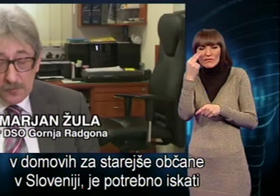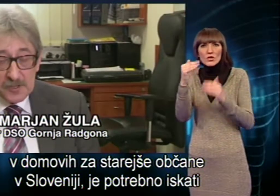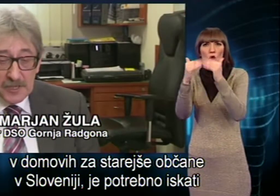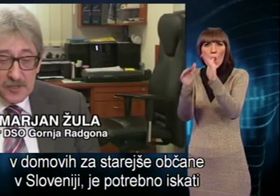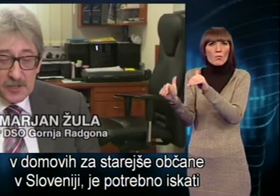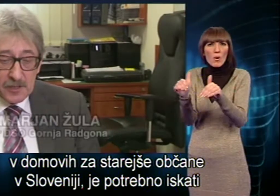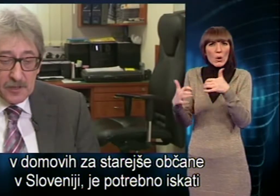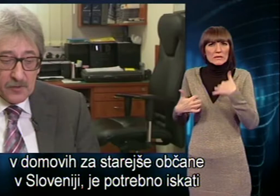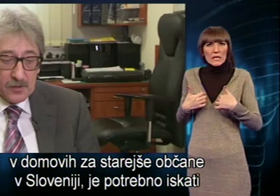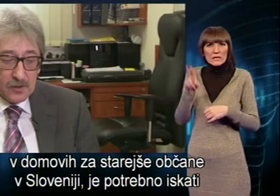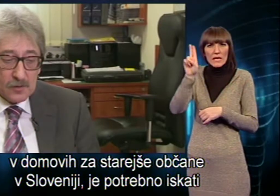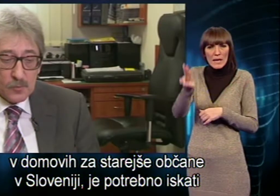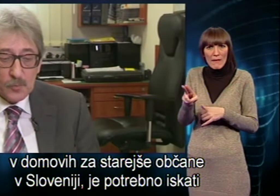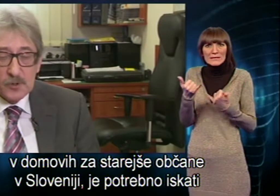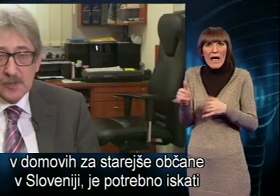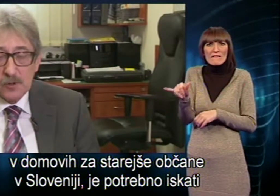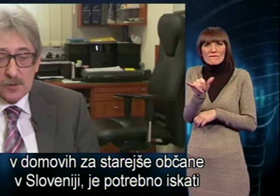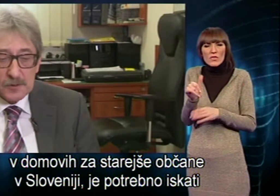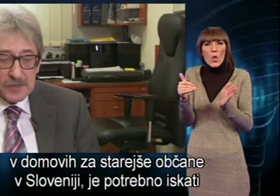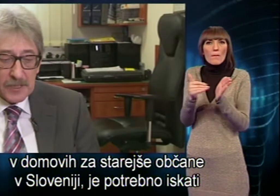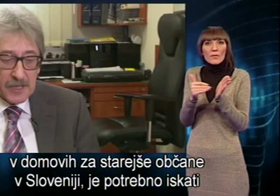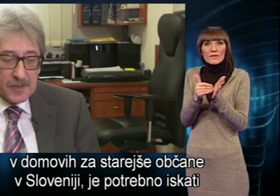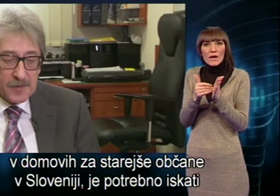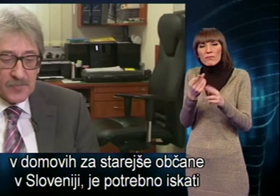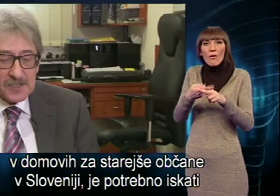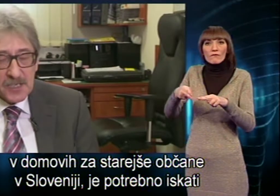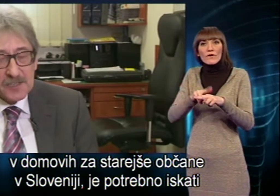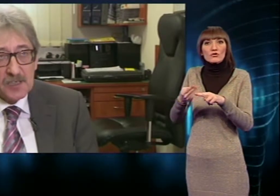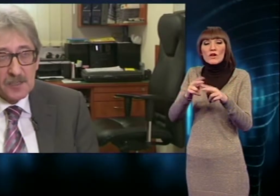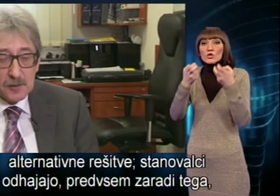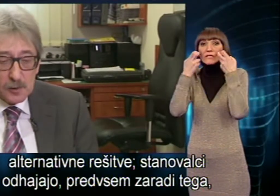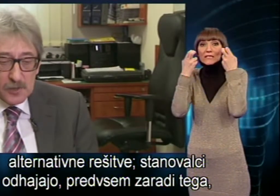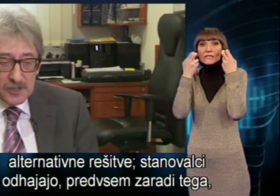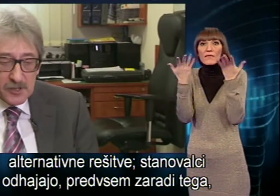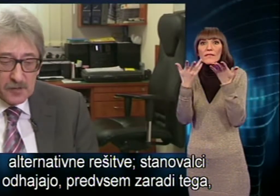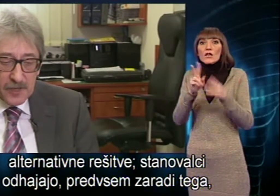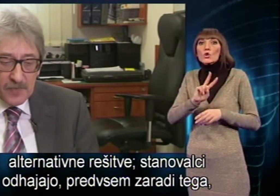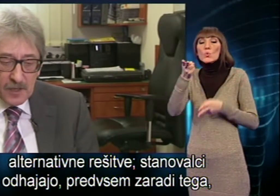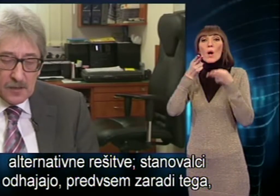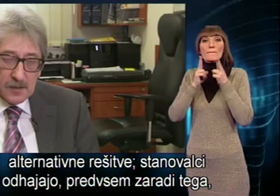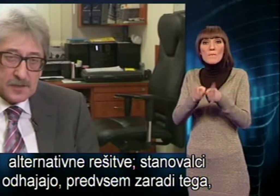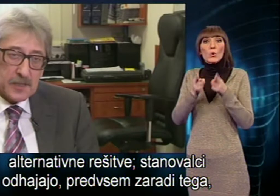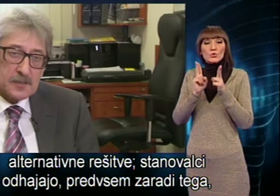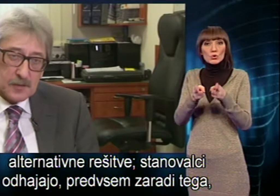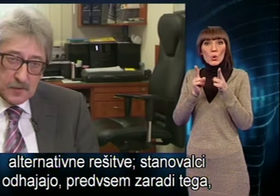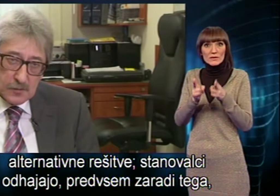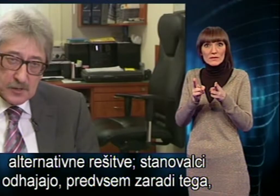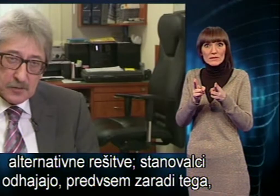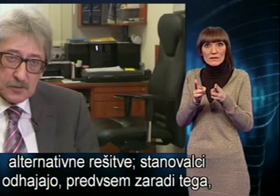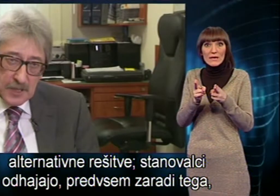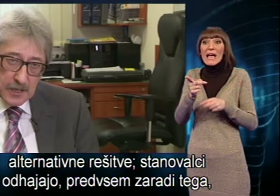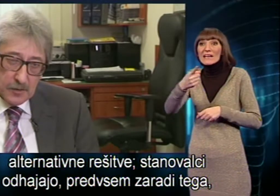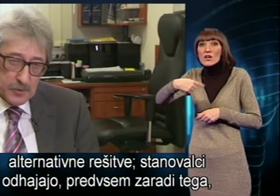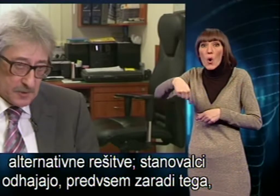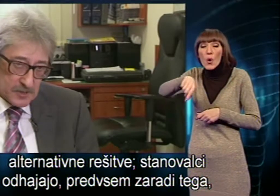v domovih starejših, je vedno bolj potrebno nekje iskati alternativne rešitve, saj